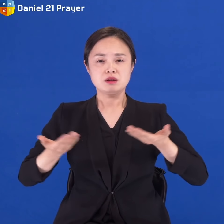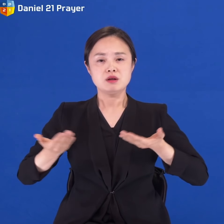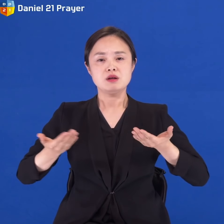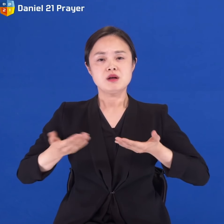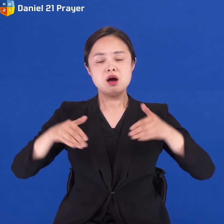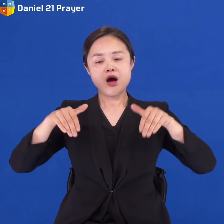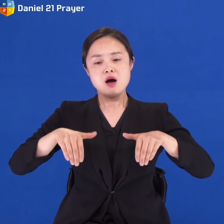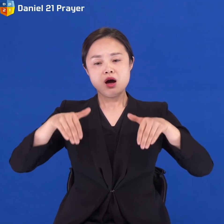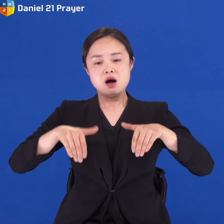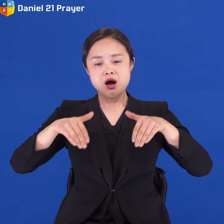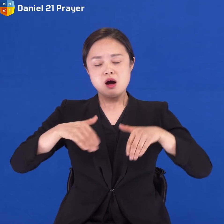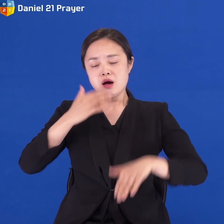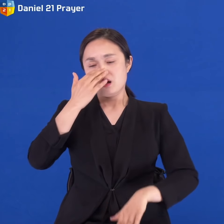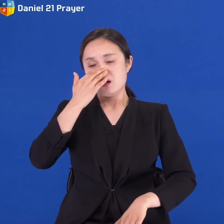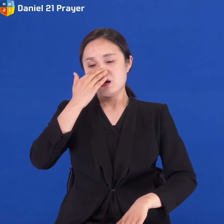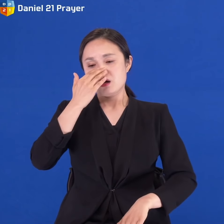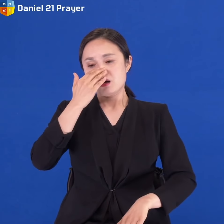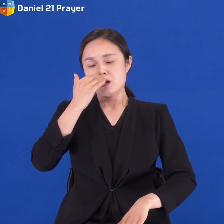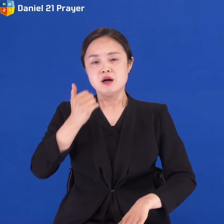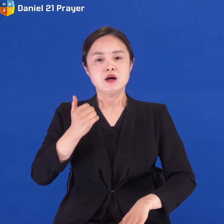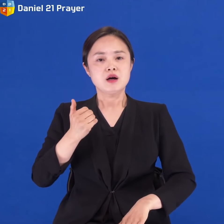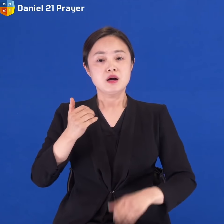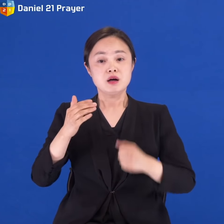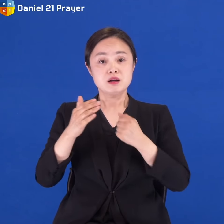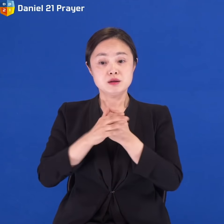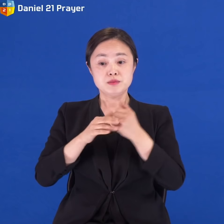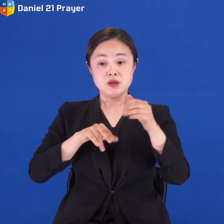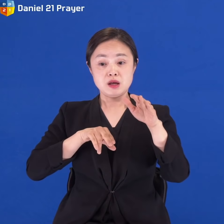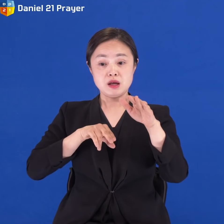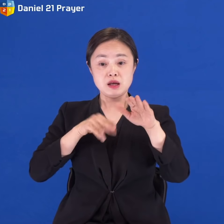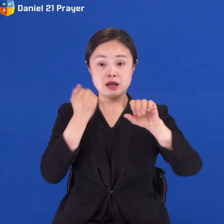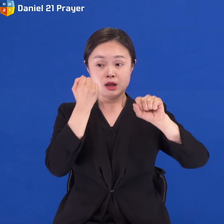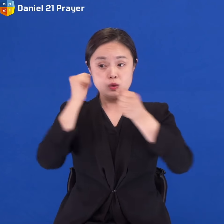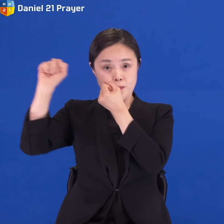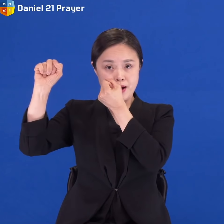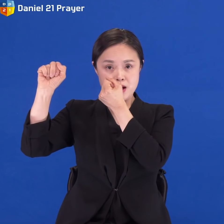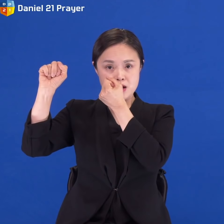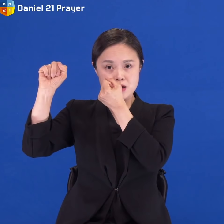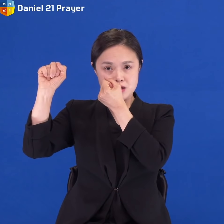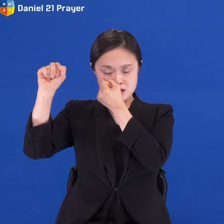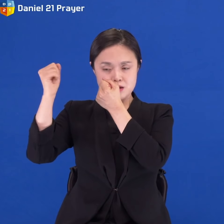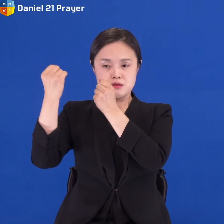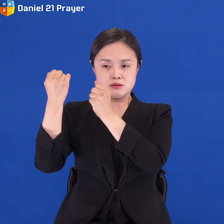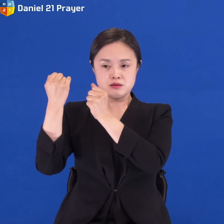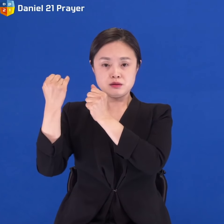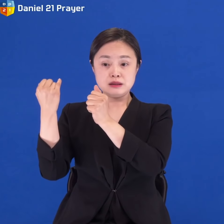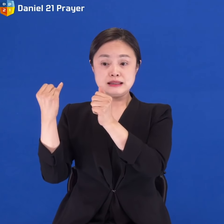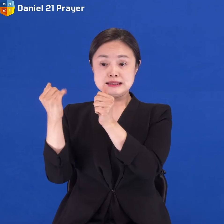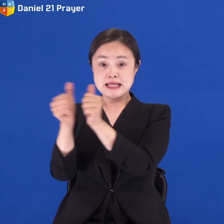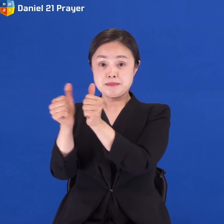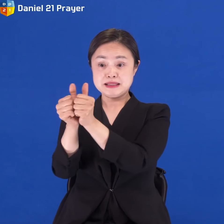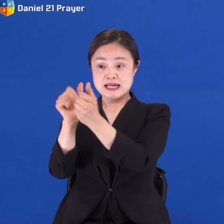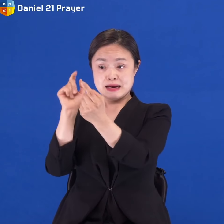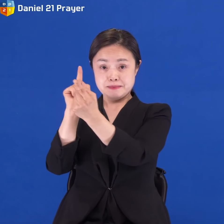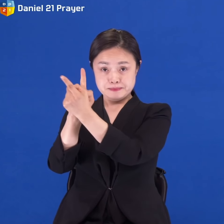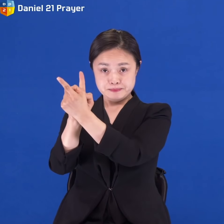누구도 저희 가족이 바라지 않는 남자와 교제를 시작했습니다. 그